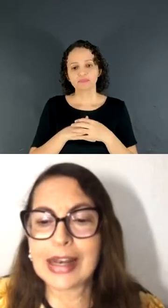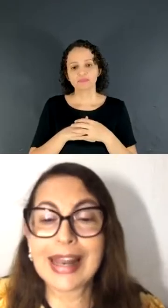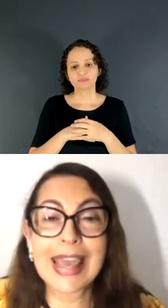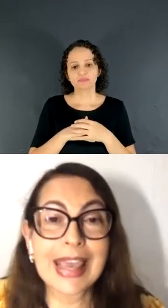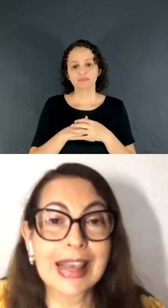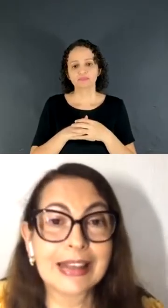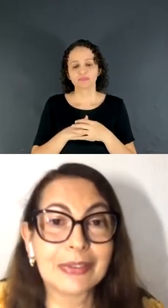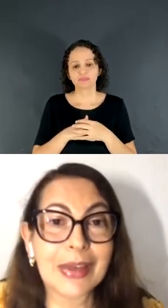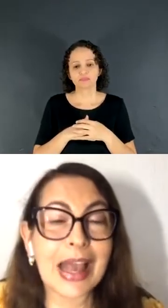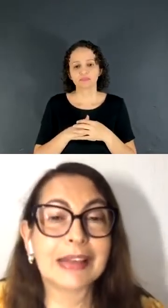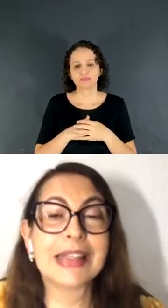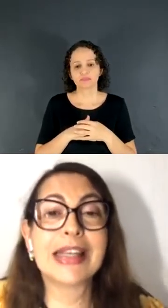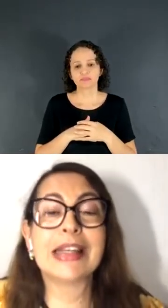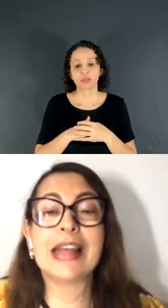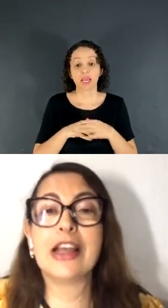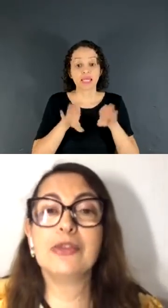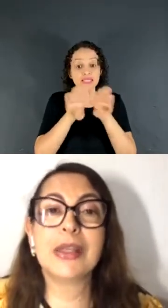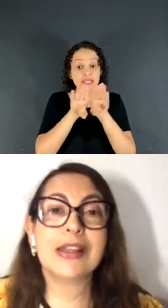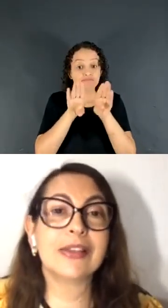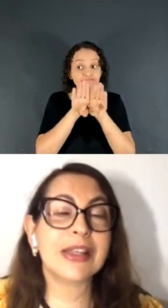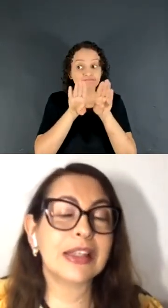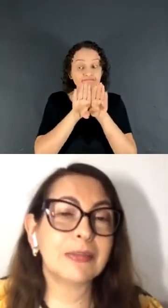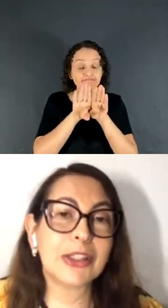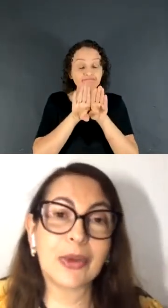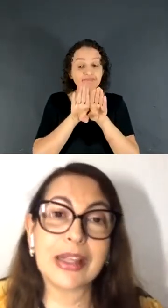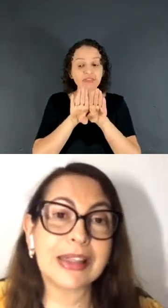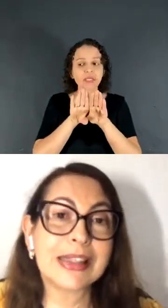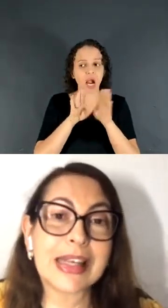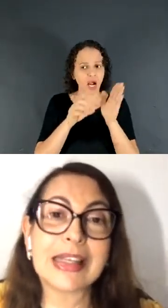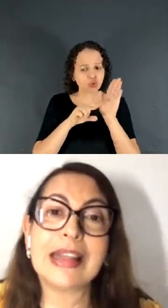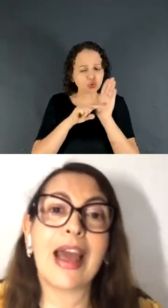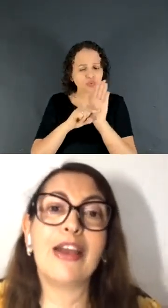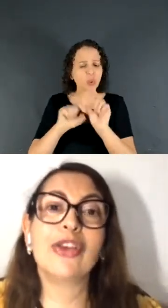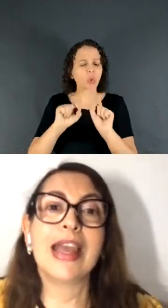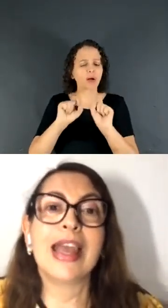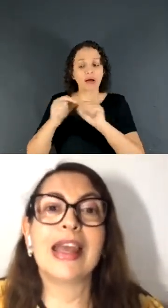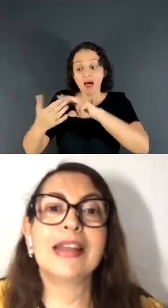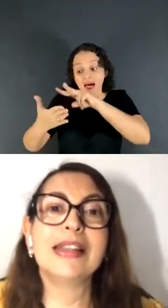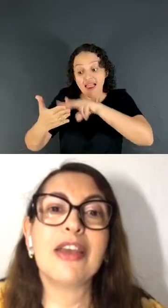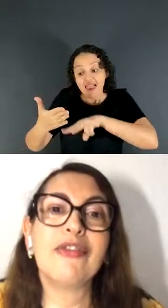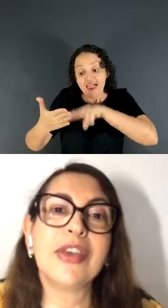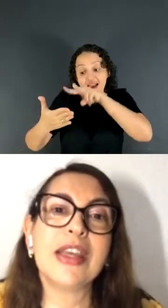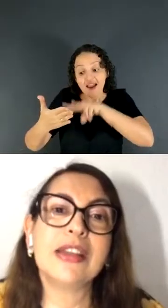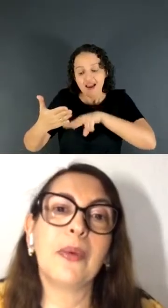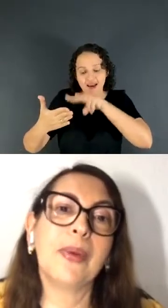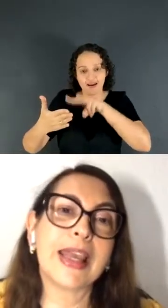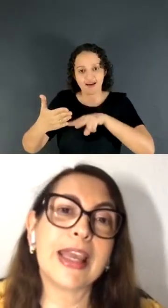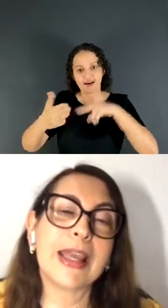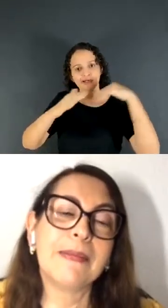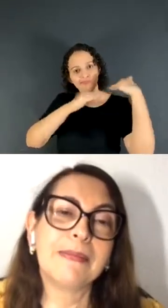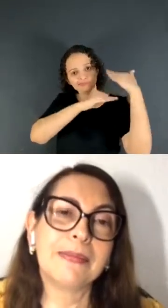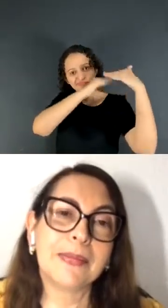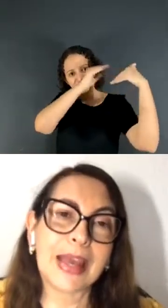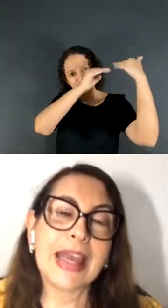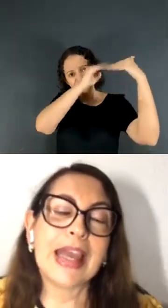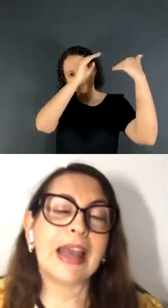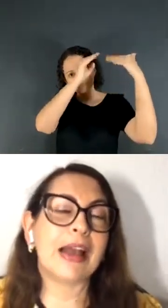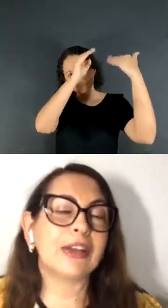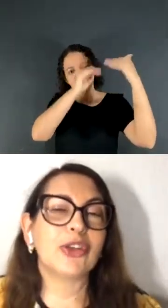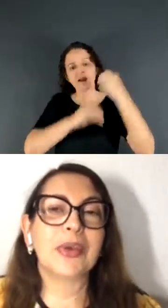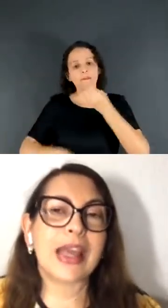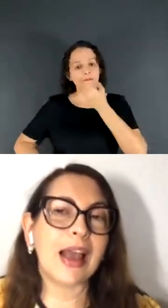gente, é ler, não é? A terceira idade, muitas vezes, as pessoas da terceira idade, elas evitam ler,